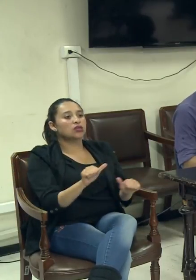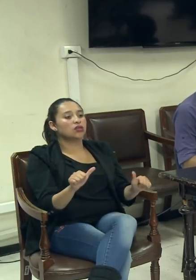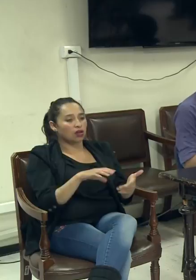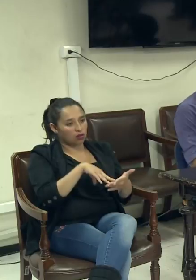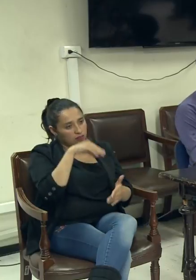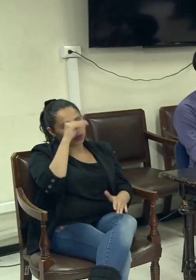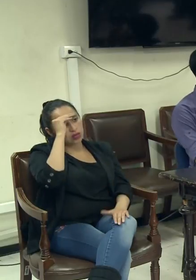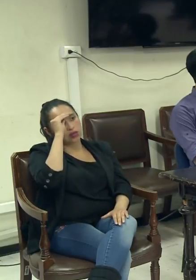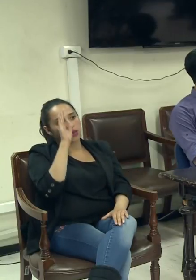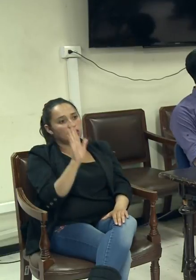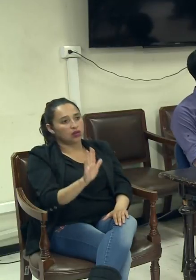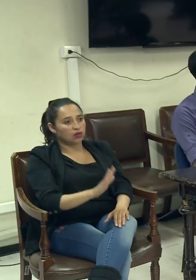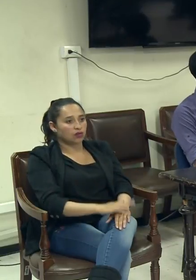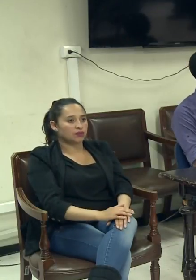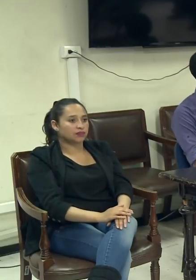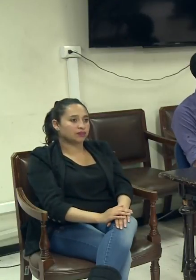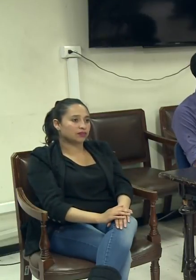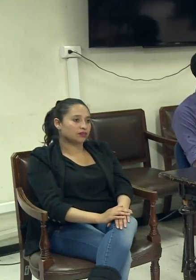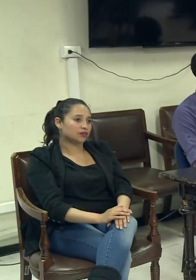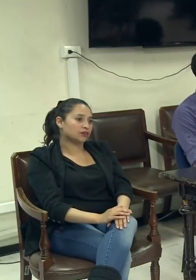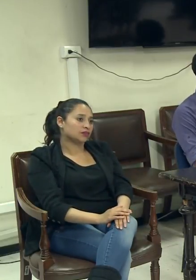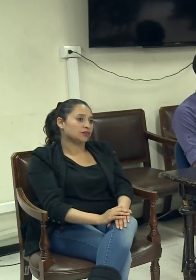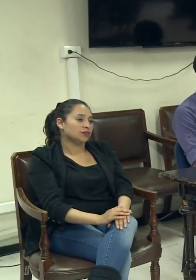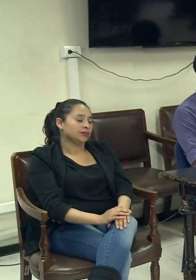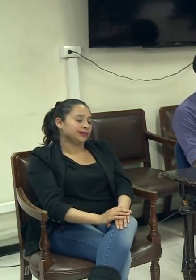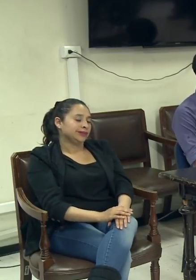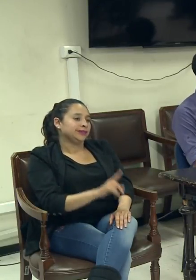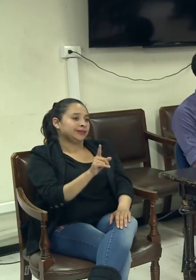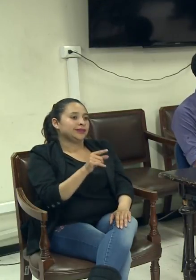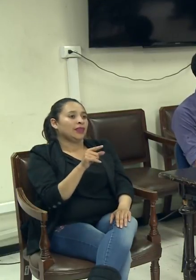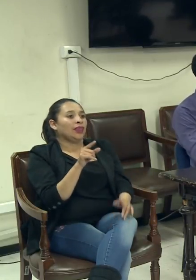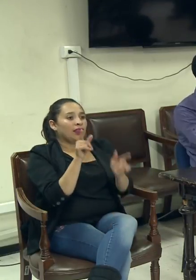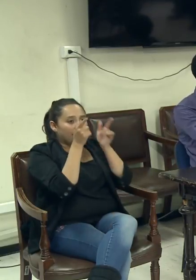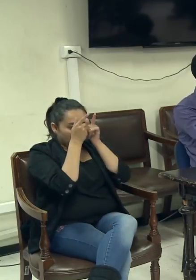aprendieron el lenguaje,